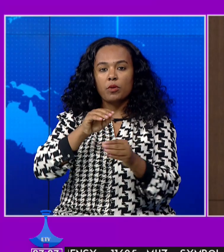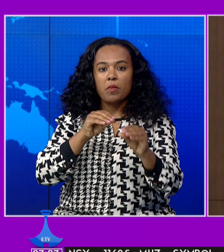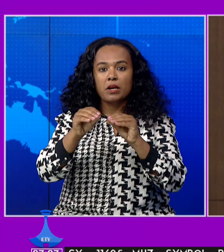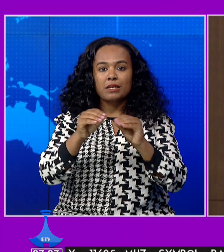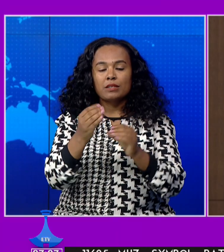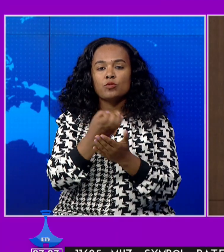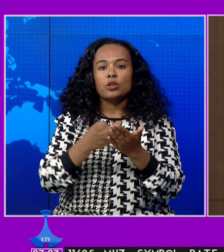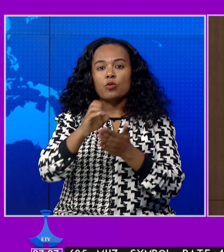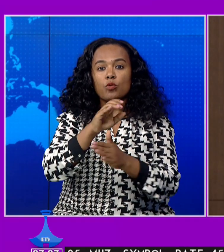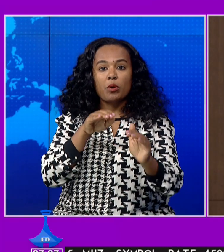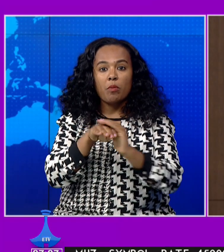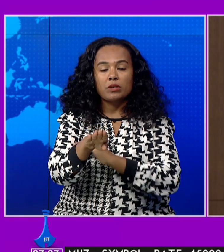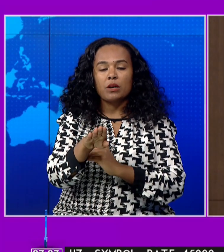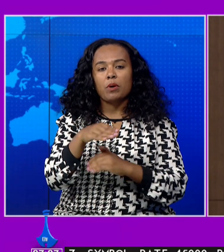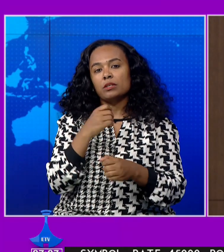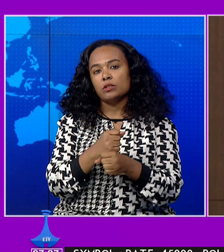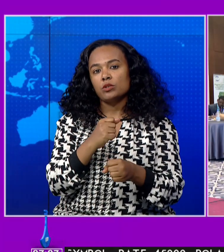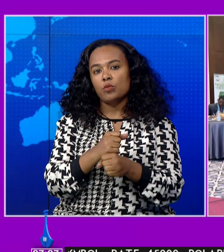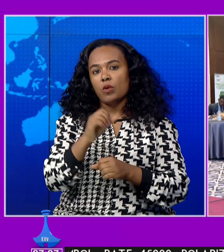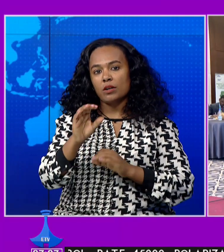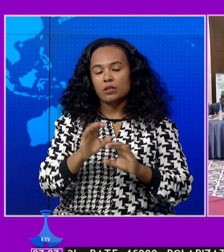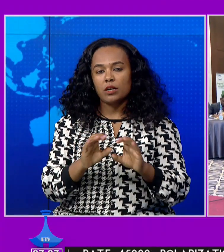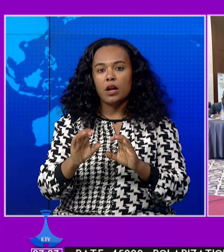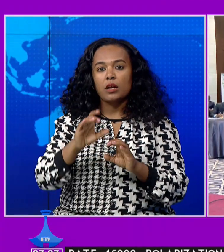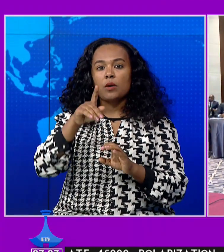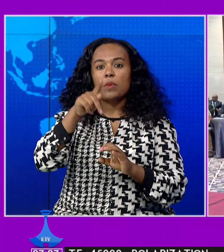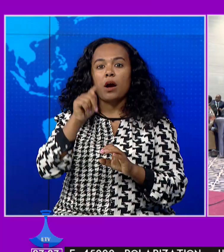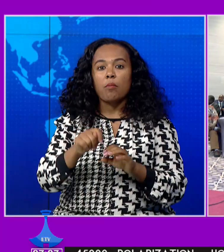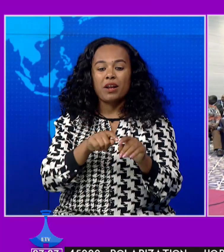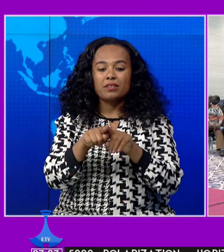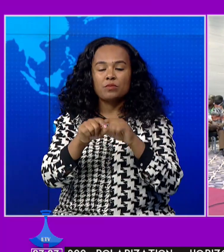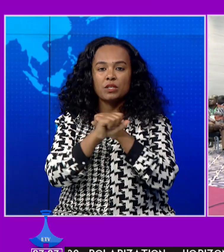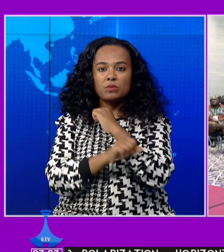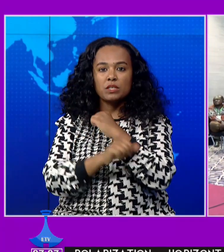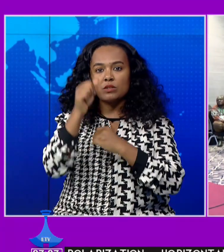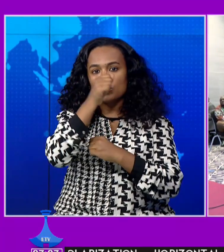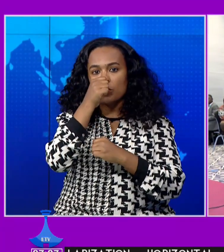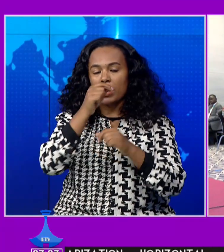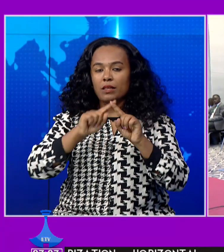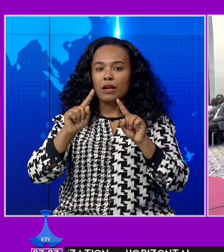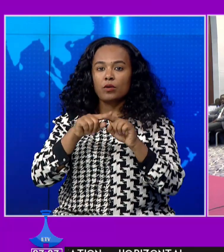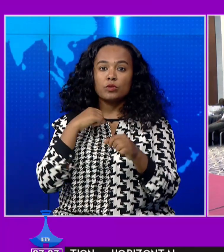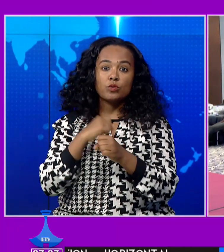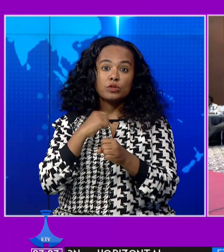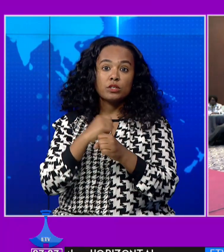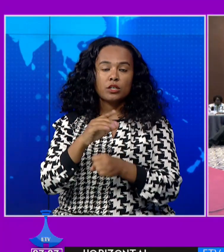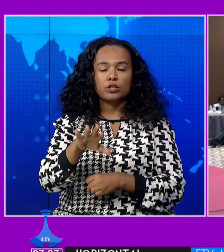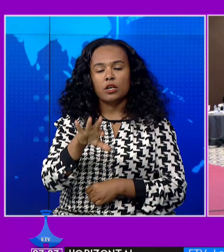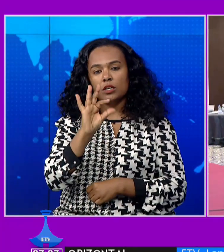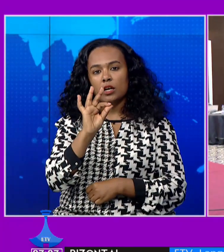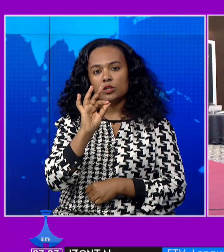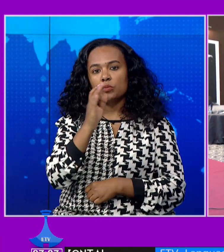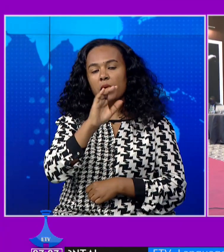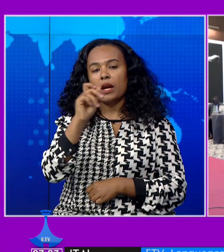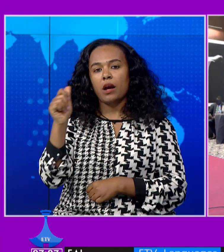ወደ ኢኮኖሚው በማስገባት እንዲሰሩ አድርገናል። በካምፓላው ስምምነት መሰረት ኢትዮጵያ የተለያዩ ስራዎችን እየሰራችም ትገኛለች።